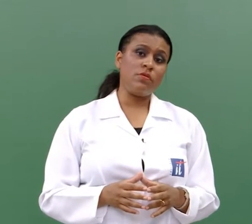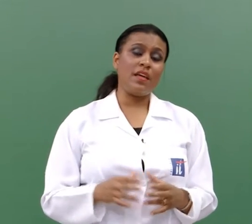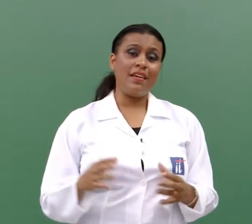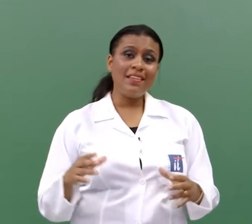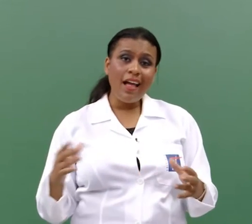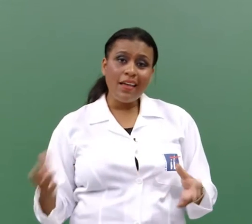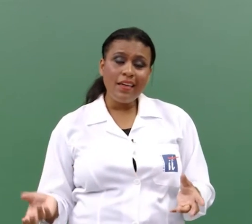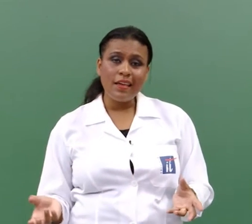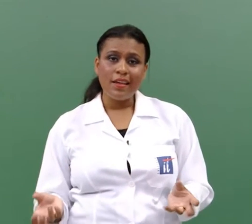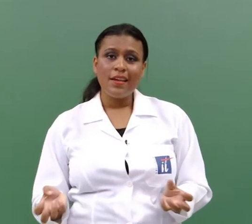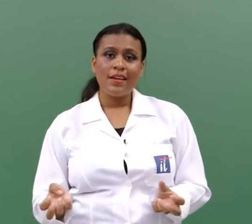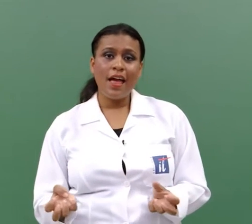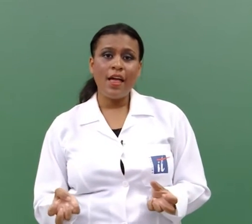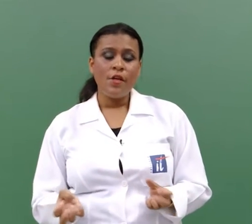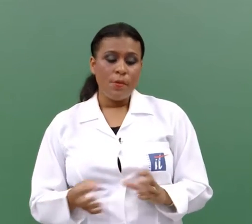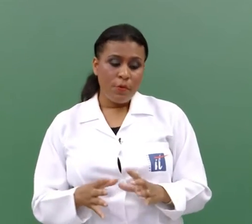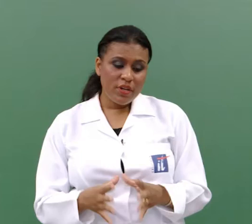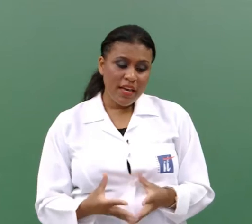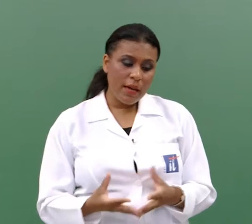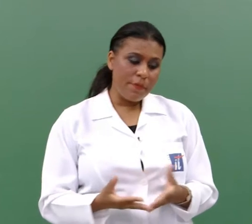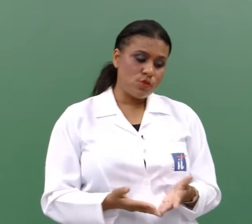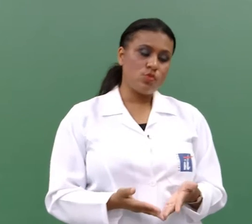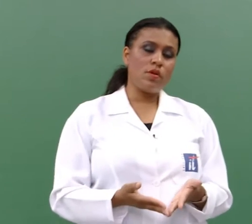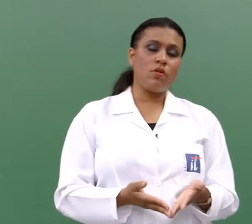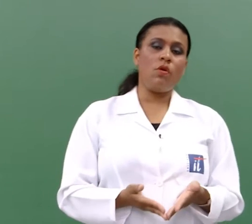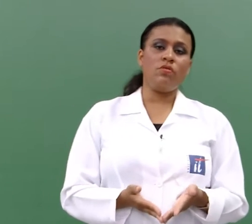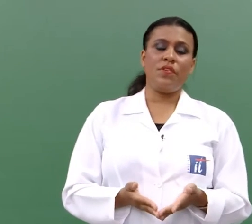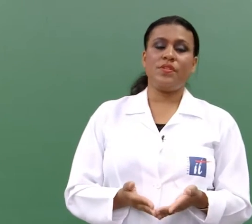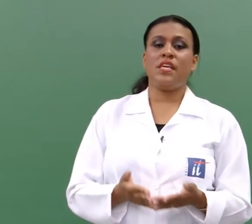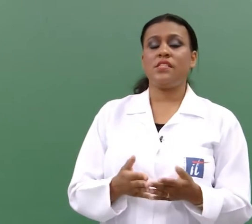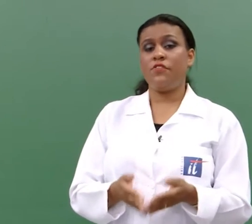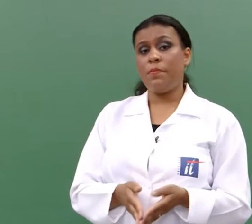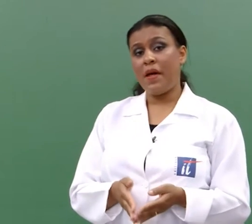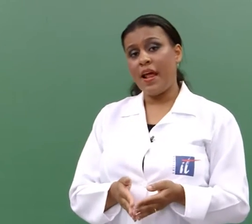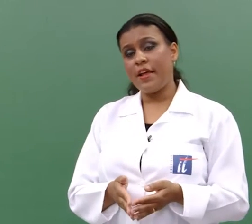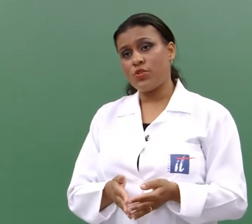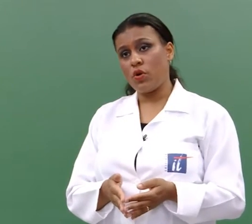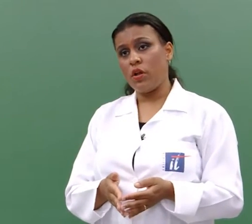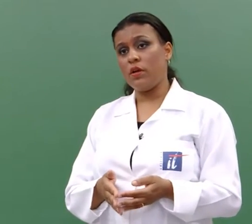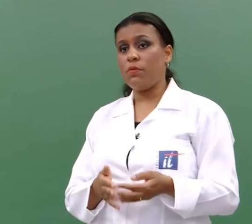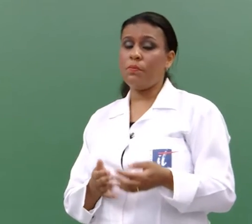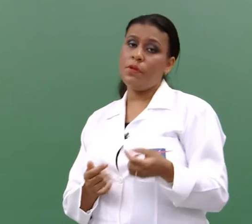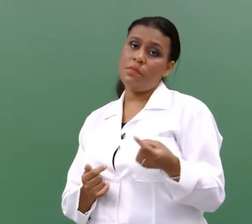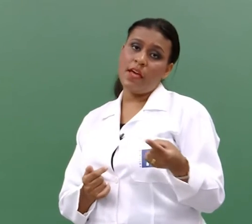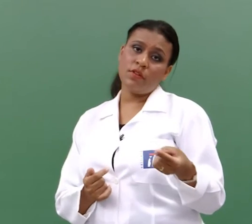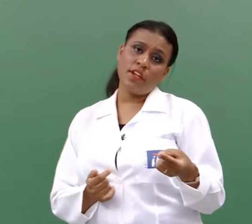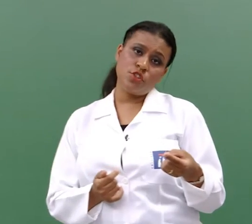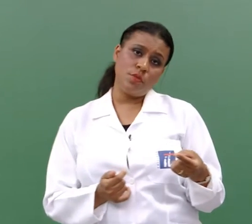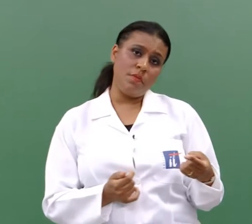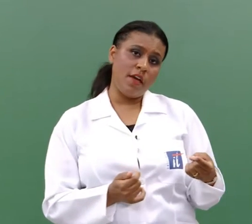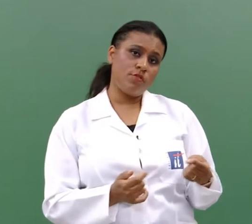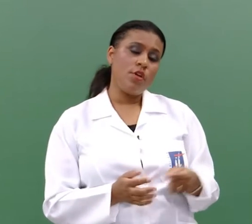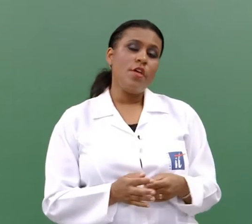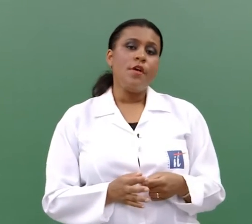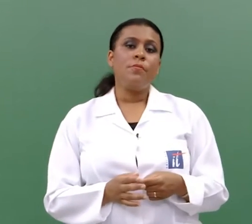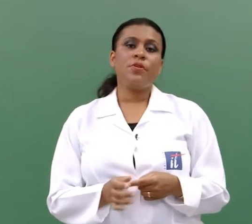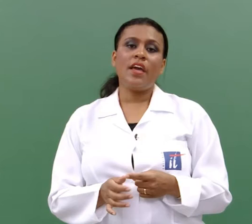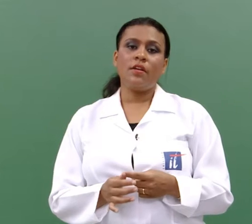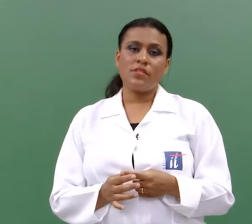pergunta. E daí, né? Por que a pessoa com deficiência foi parar na escola? Primeiro grande momento, porque a nossa